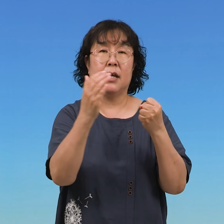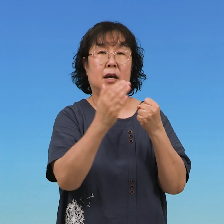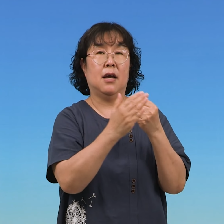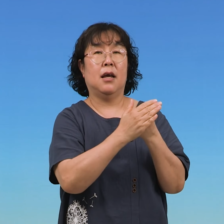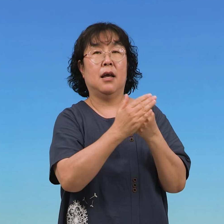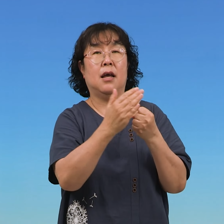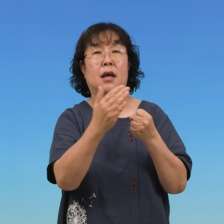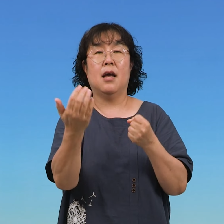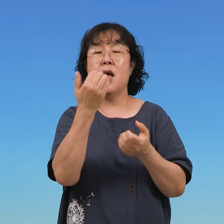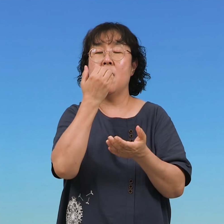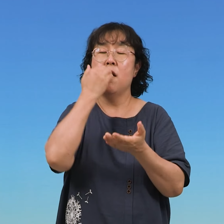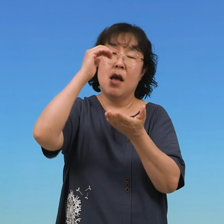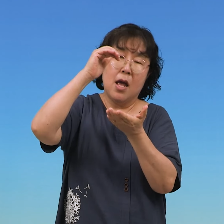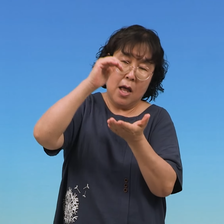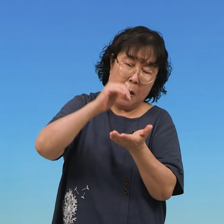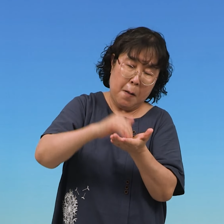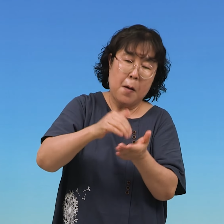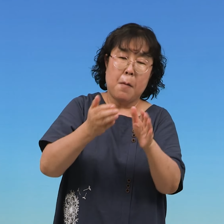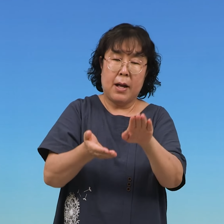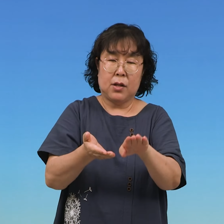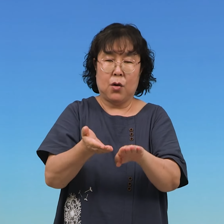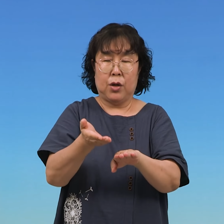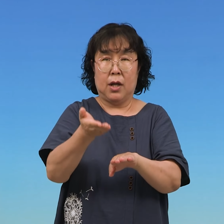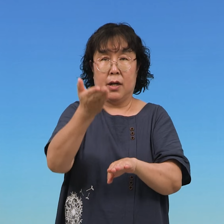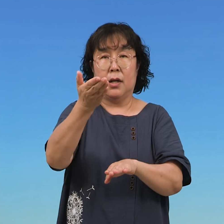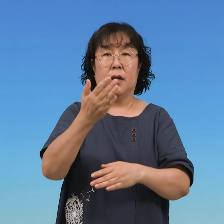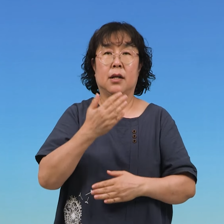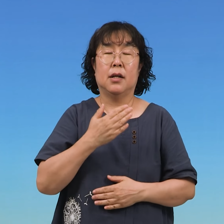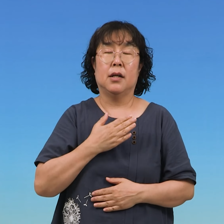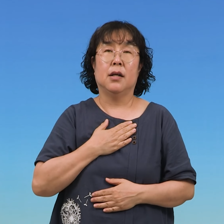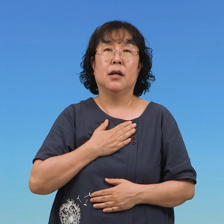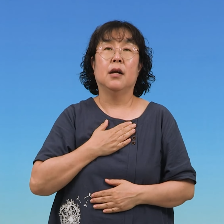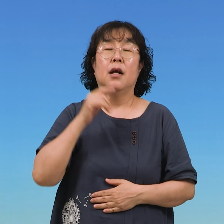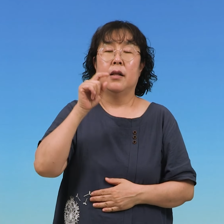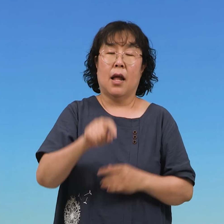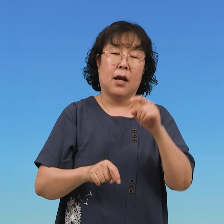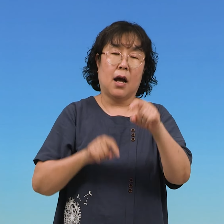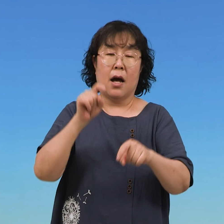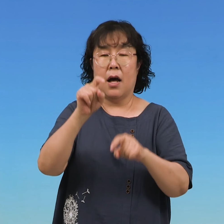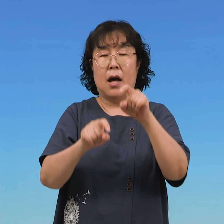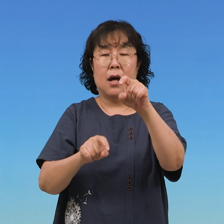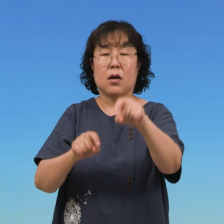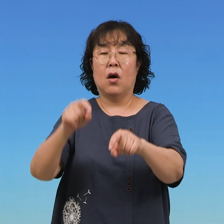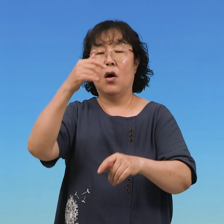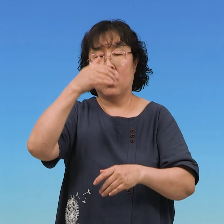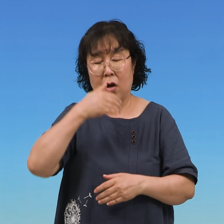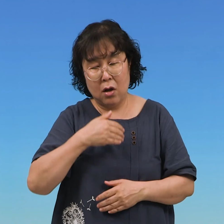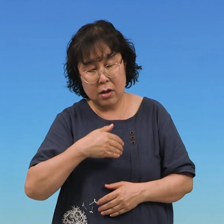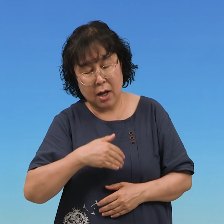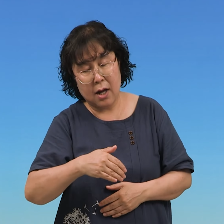계시기에 우리에게 주신 이 놀라운 능력 반석 위를 내가 걸어가리라.